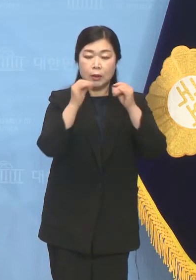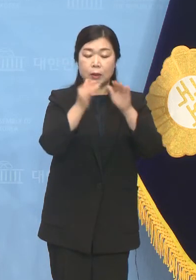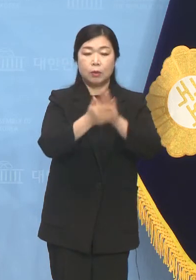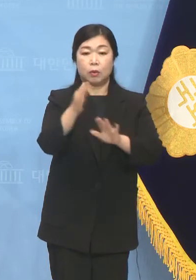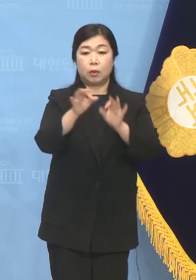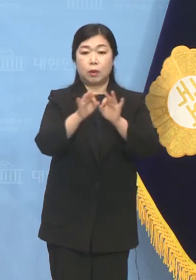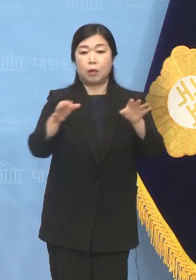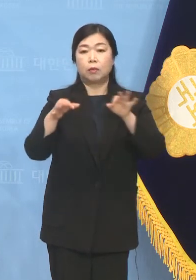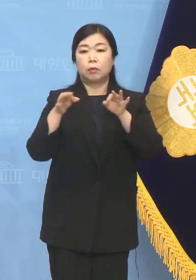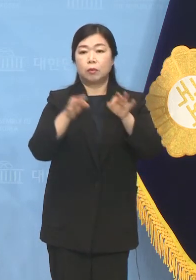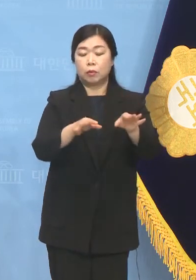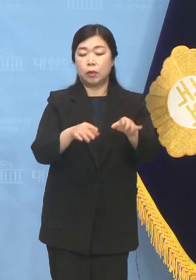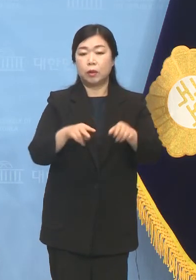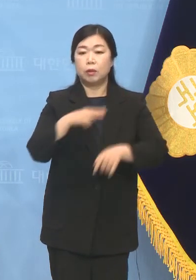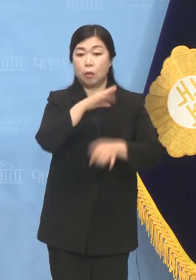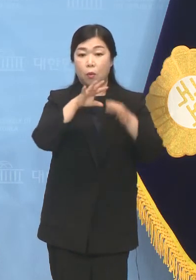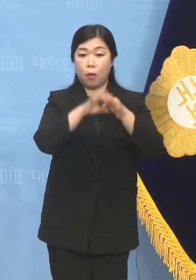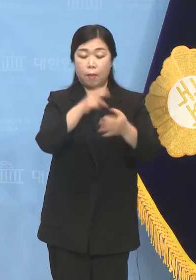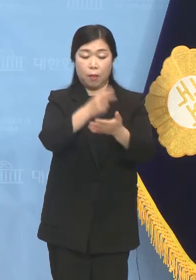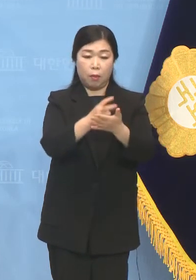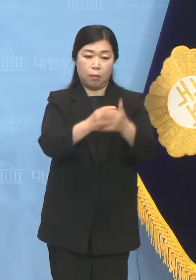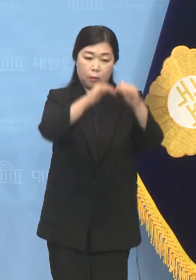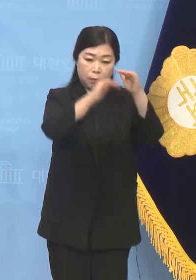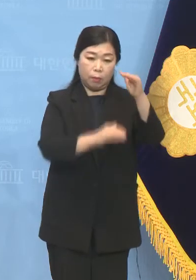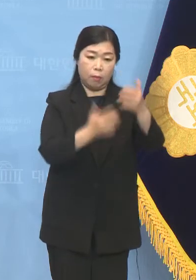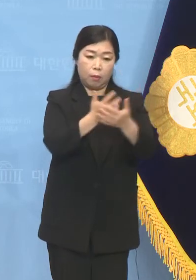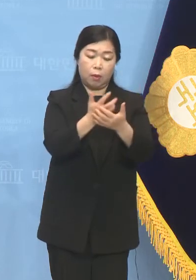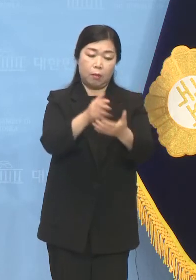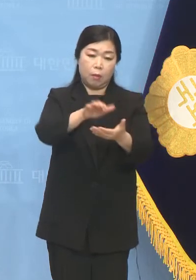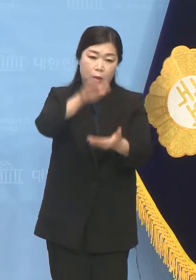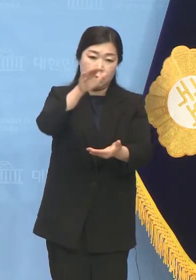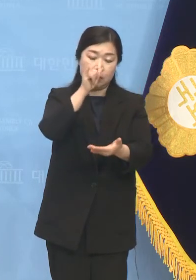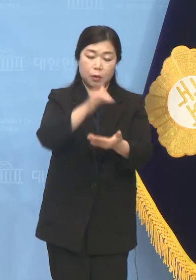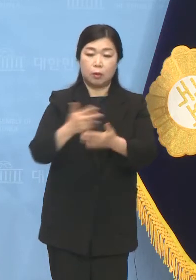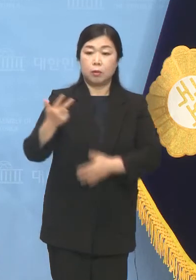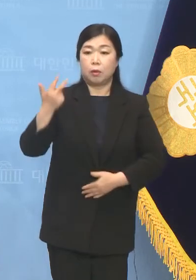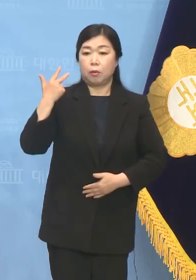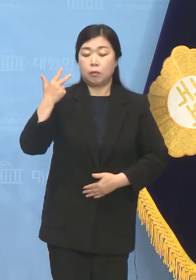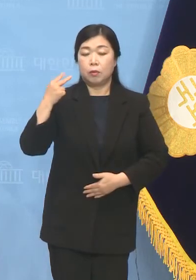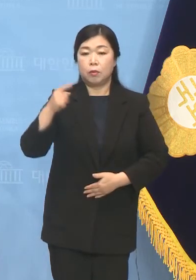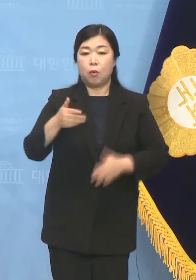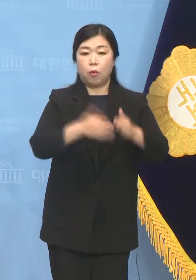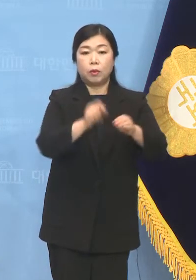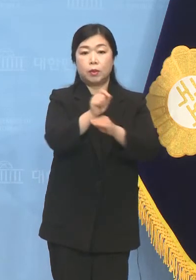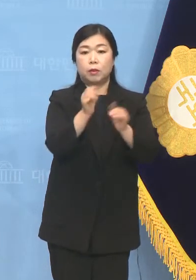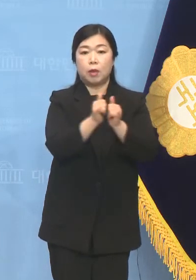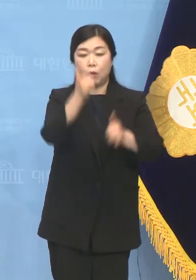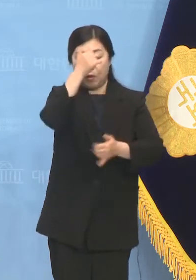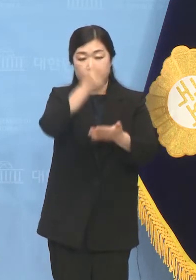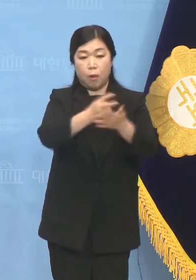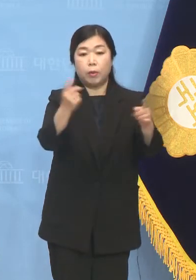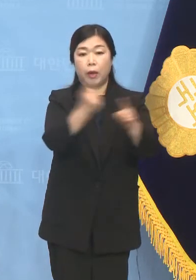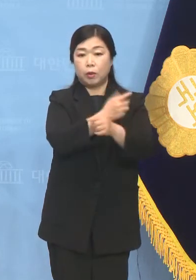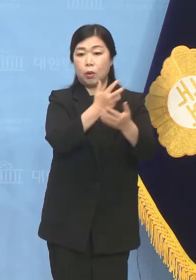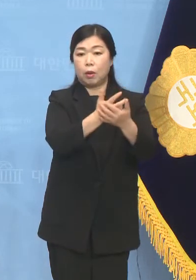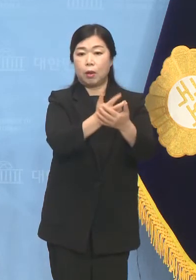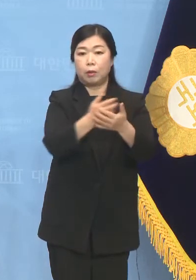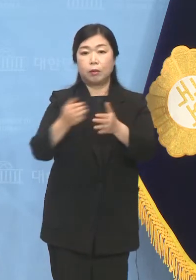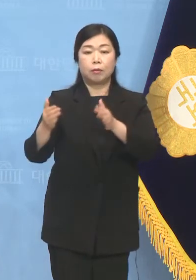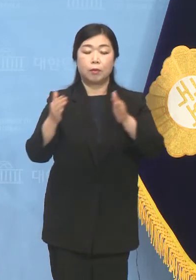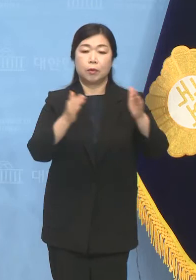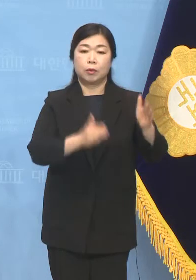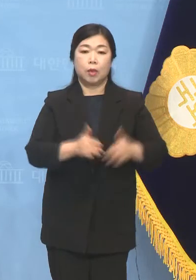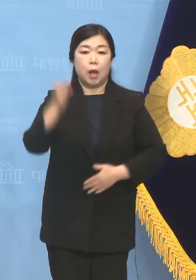투기 의혹 관련 법안이 많이 있습니다. 지난주에도 공직자윤리법 개정안,